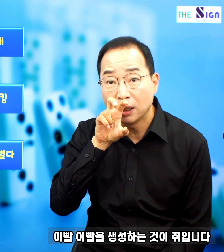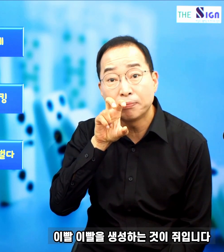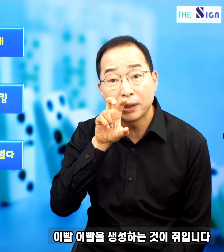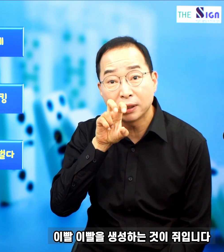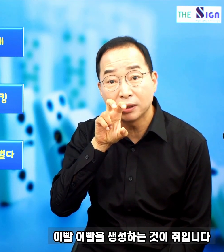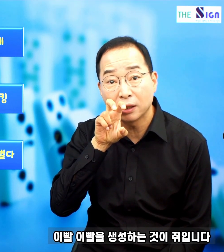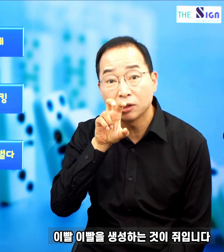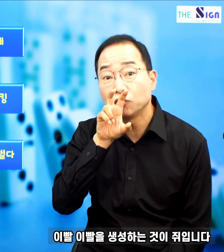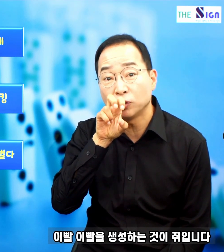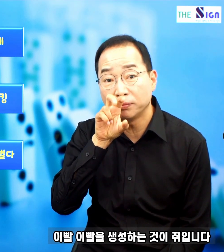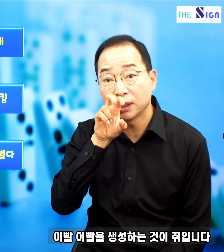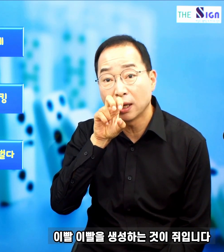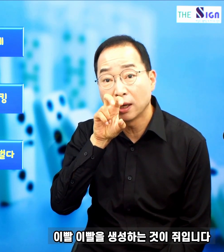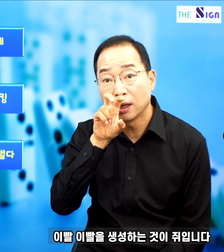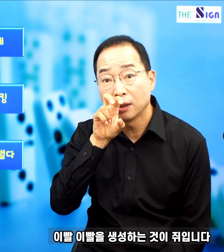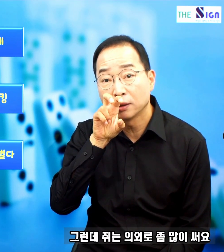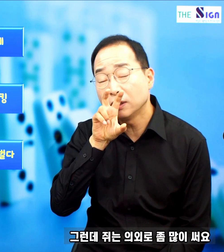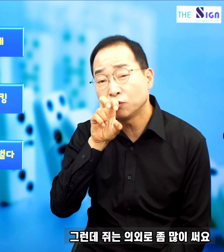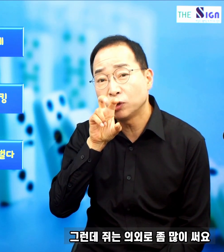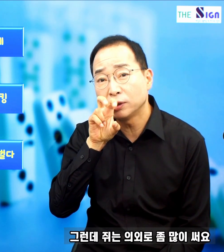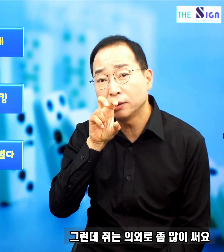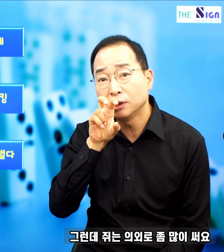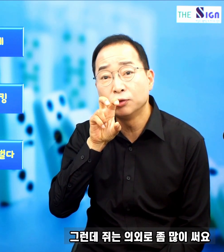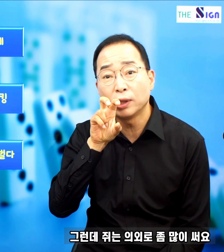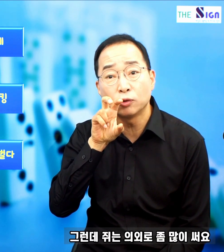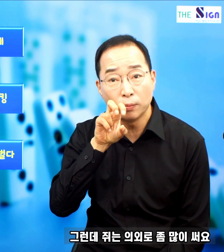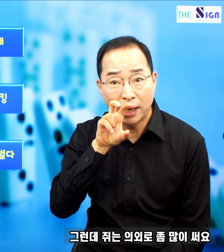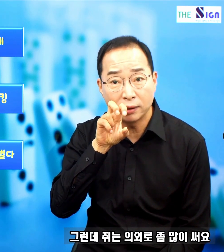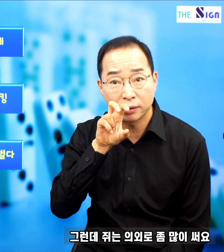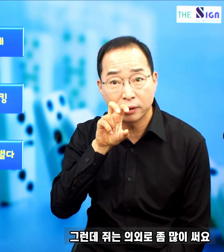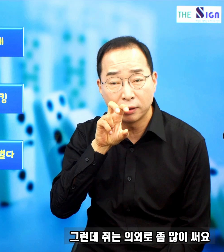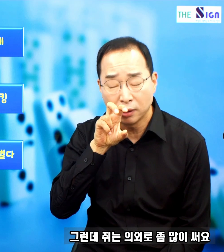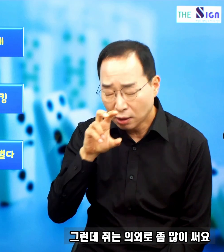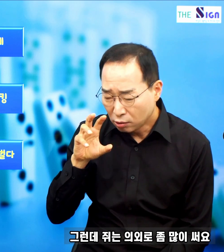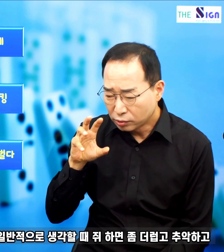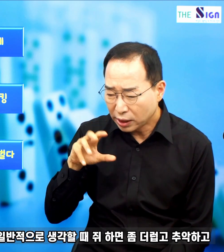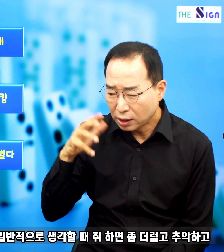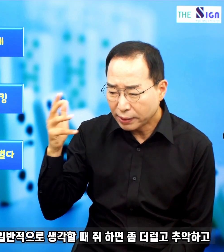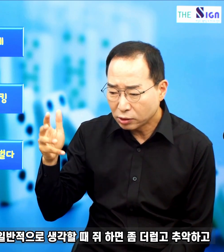이빨을 상징하는 게 쥐입니다. 근데 쥐는 의외로 좀 많이 써요. 우리가